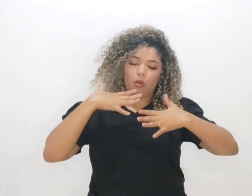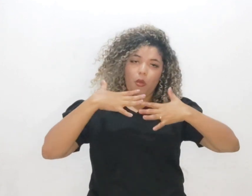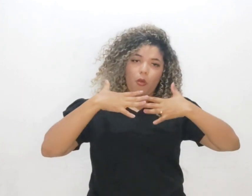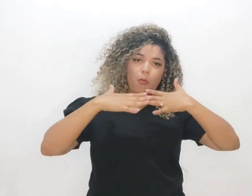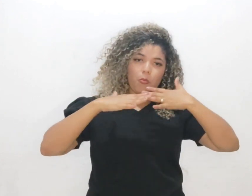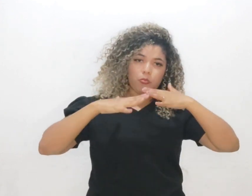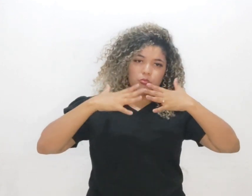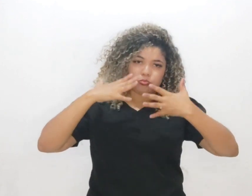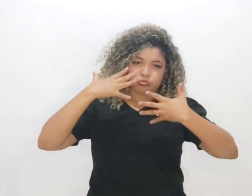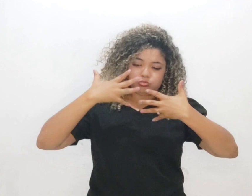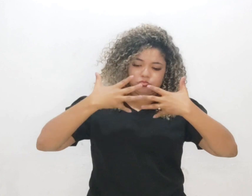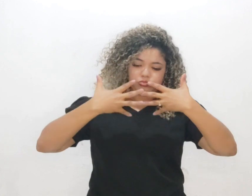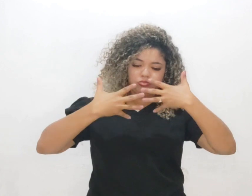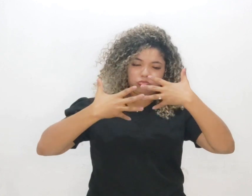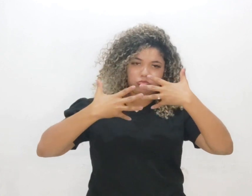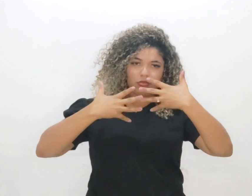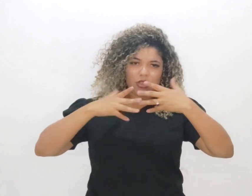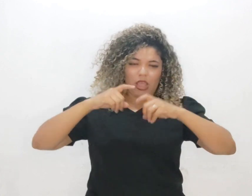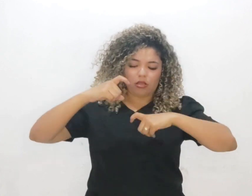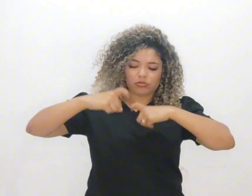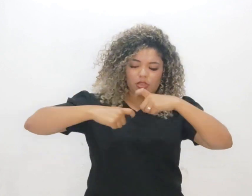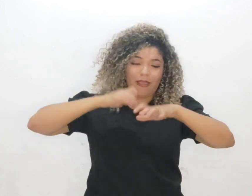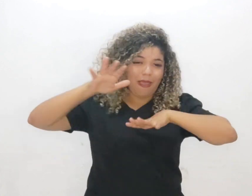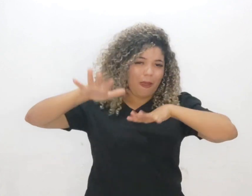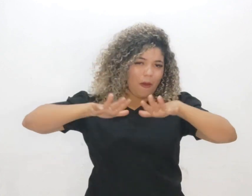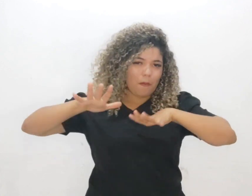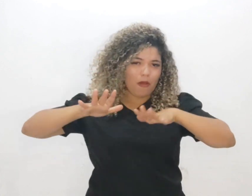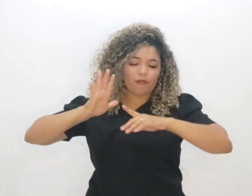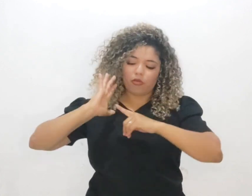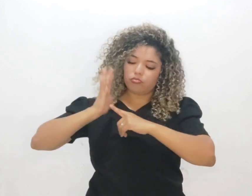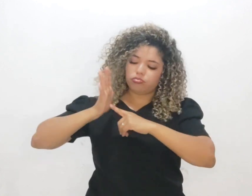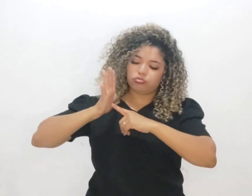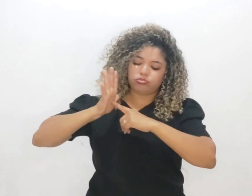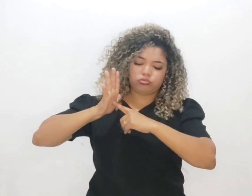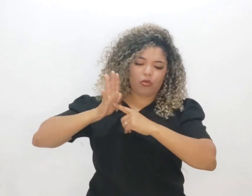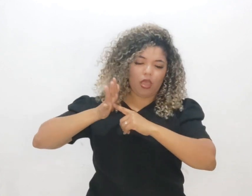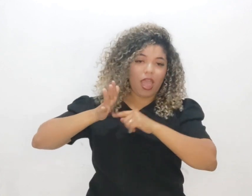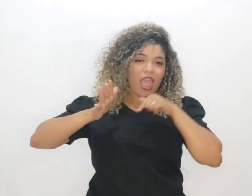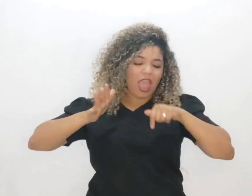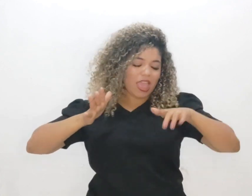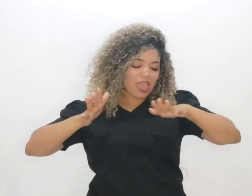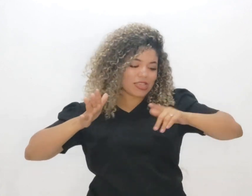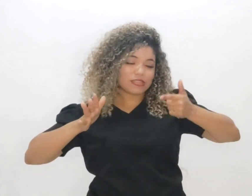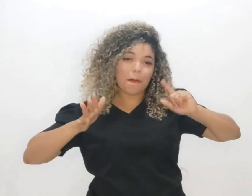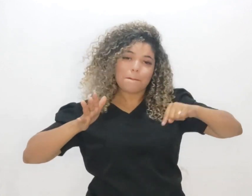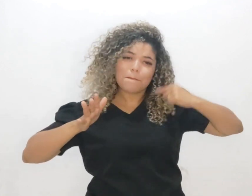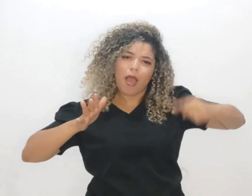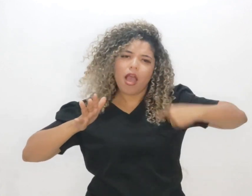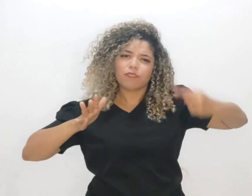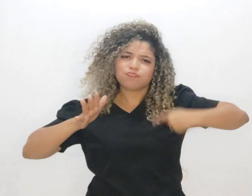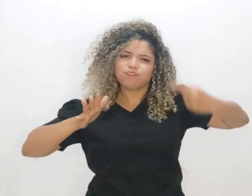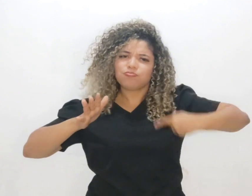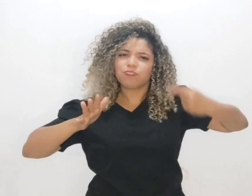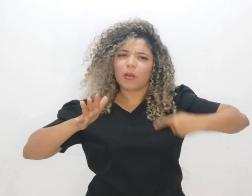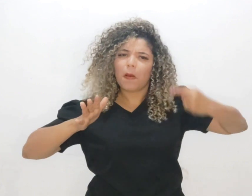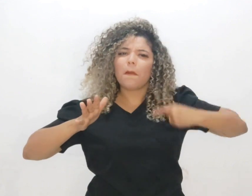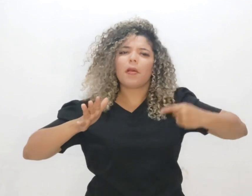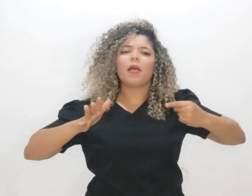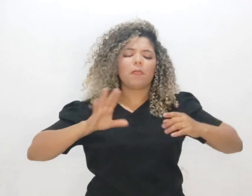dou nessa engrenagem motora, eu vou dar muito mais volta na engrenagem movida, onde eu posso conectar uma roda de um